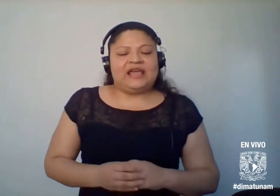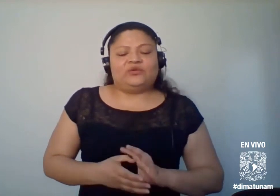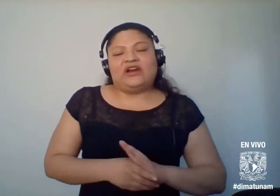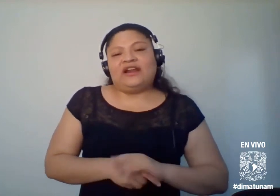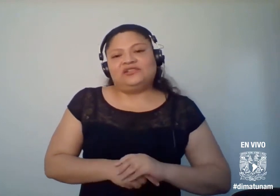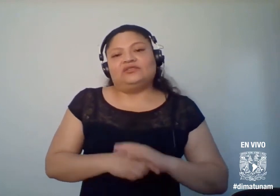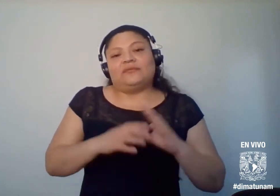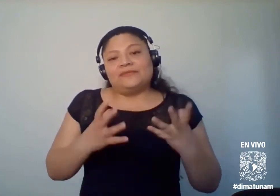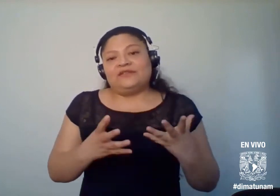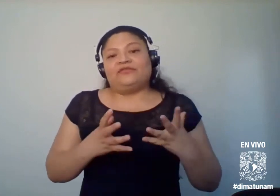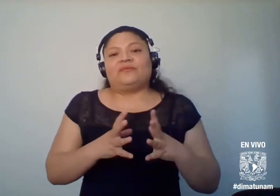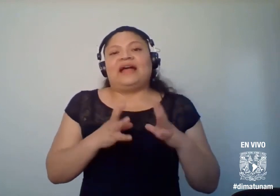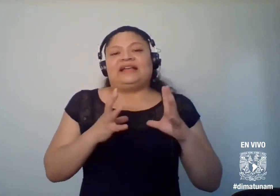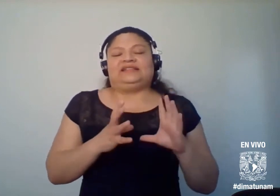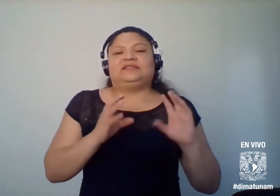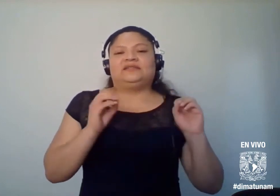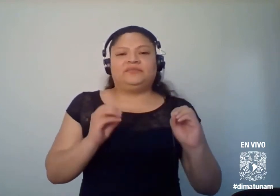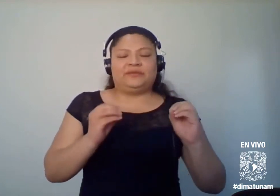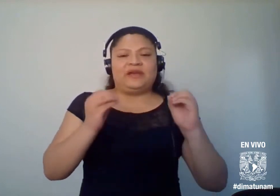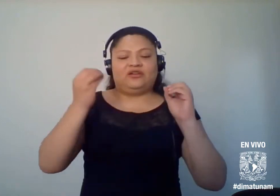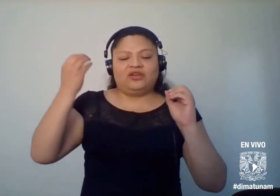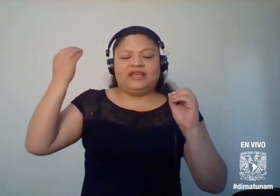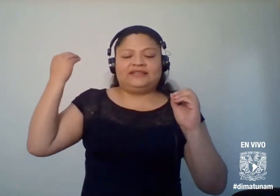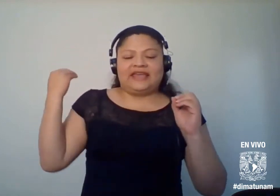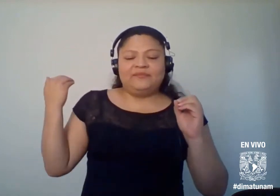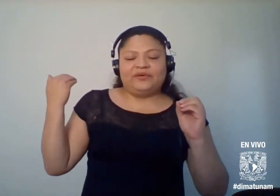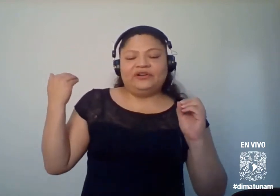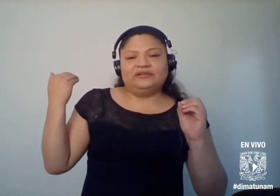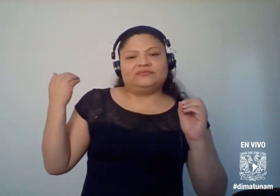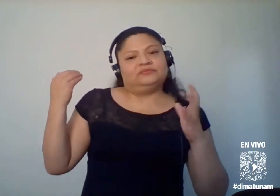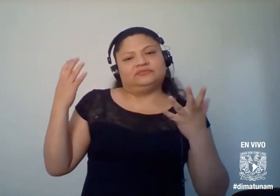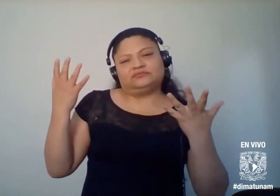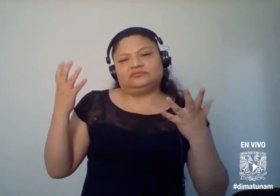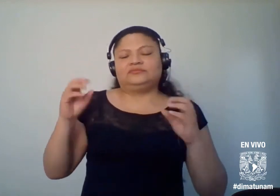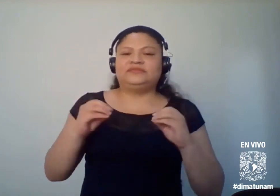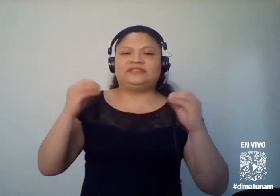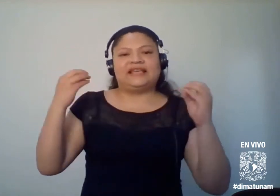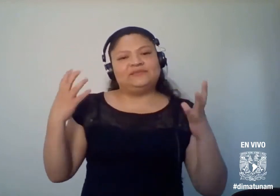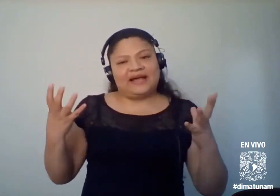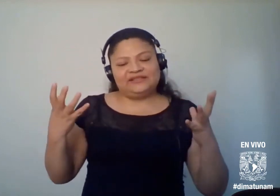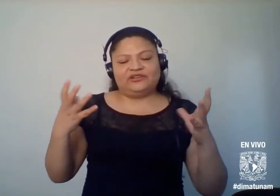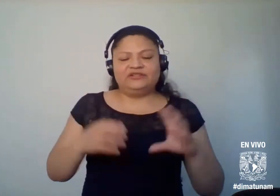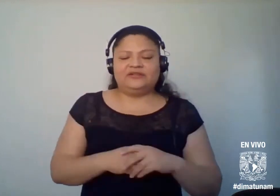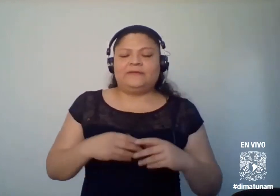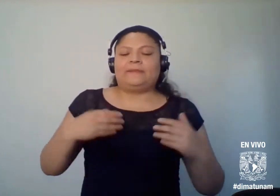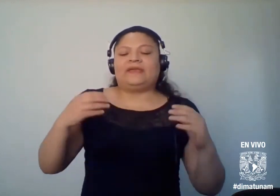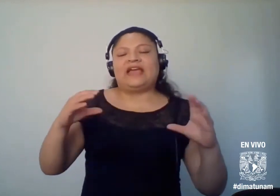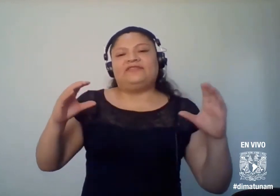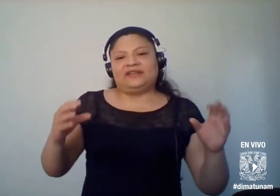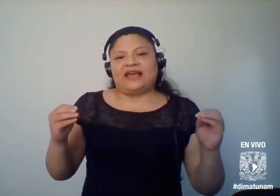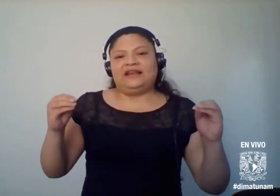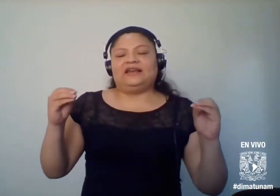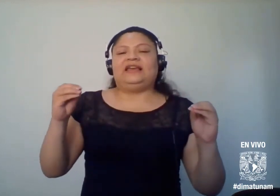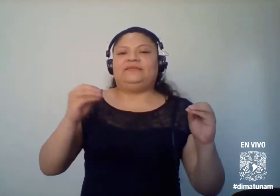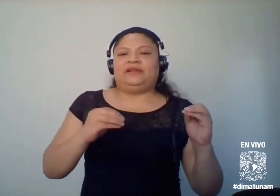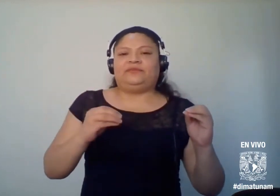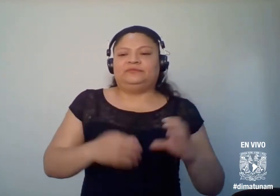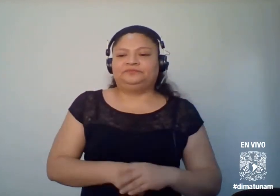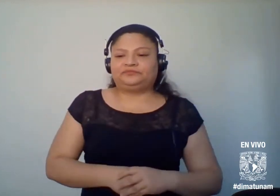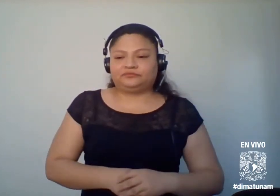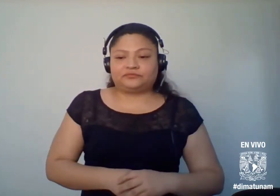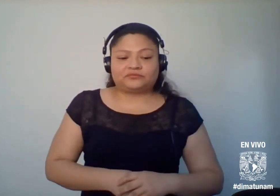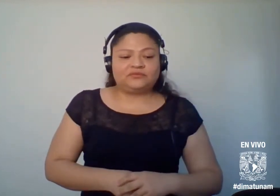Entonces, una oración se forma así. Primero tiempo, espacio y al final el